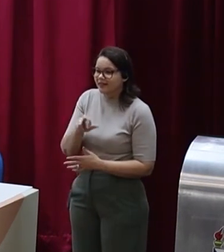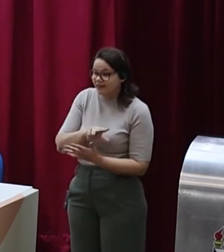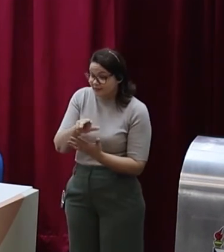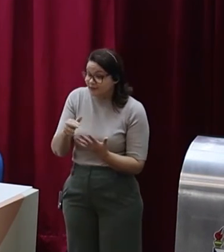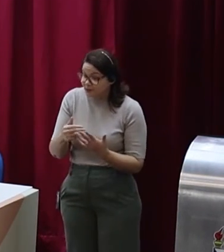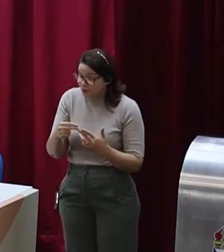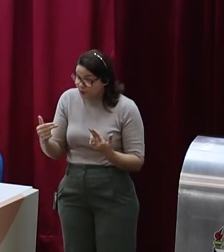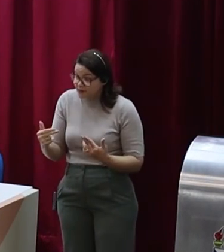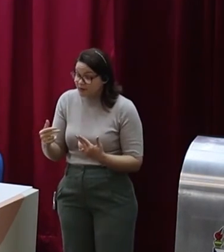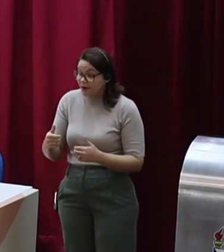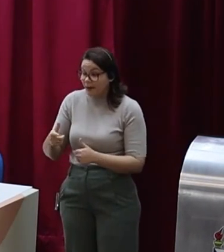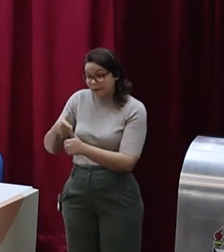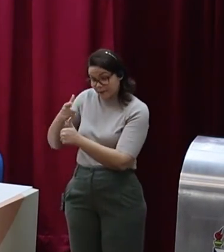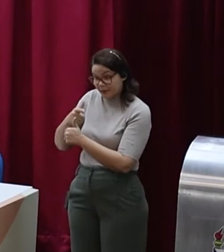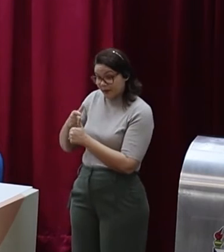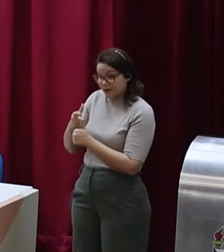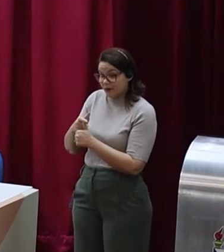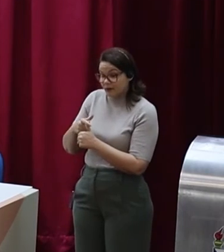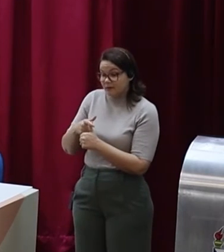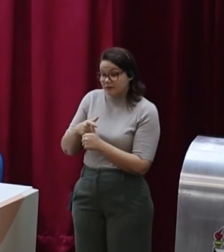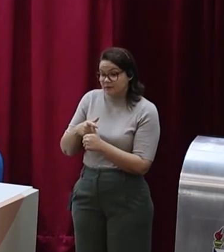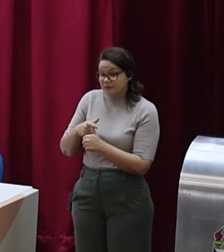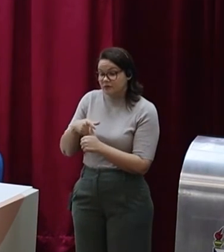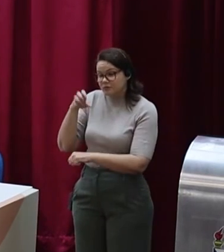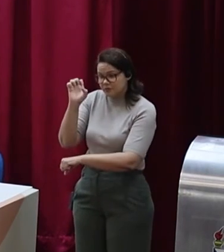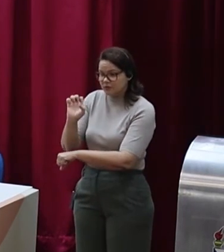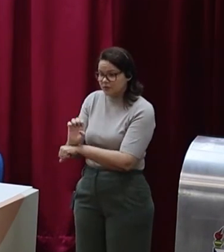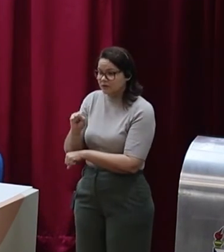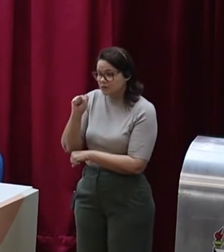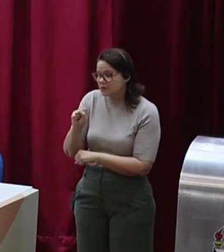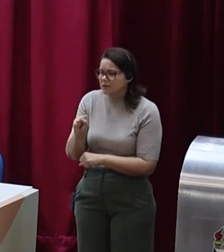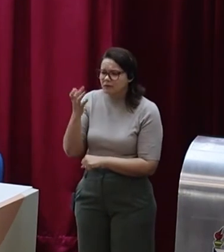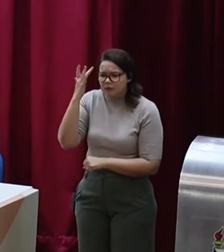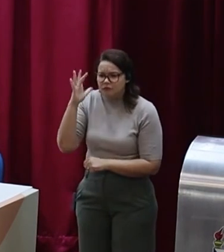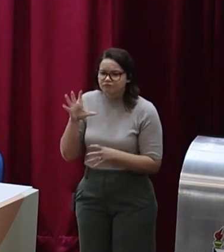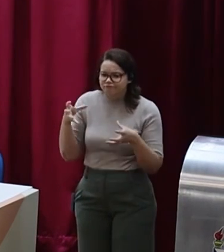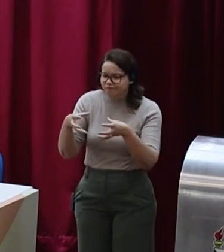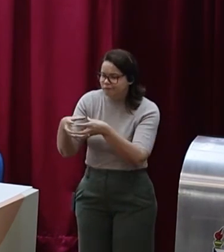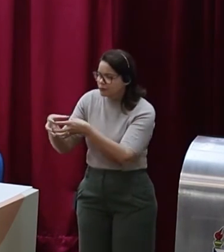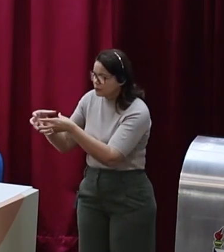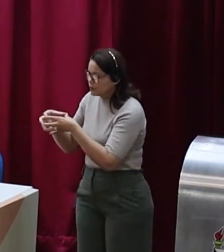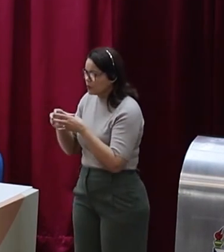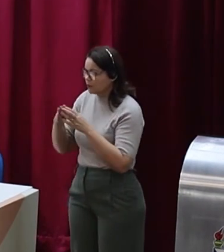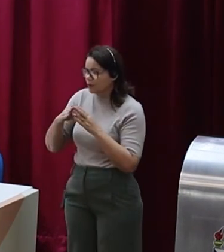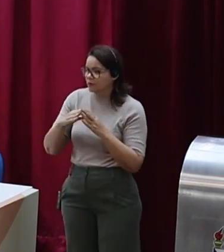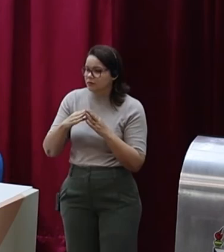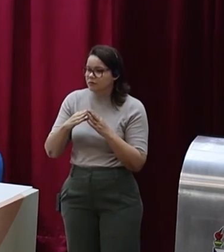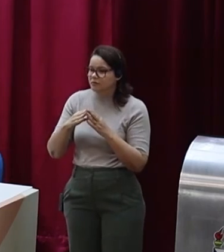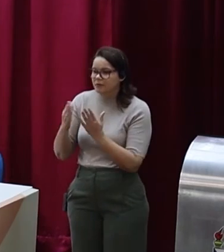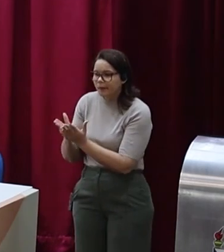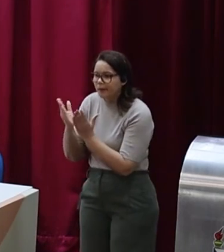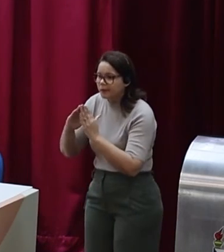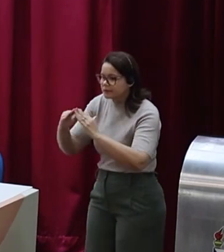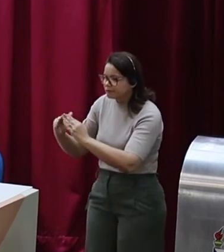sobre o Estado. Sim, eu acho que os coletivos de periferia, em geral no Brasil, não só esses que eu